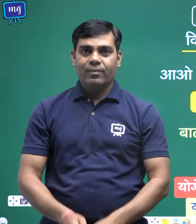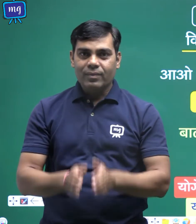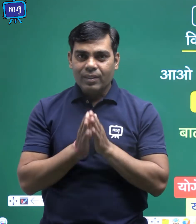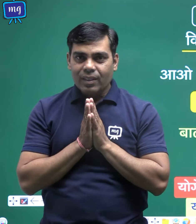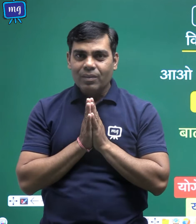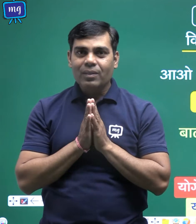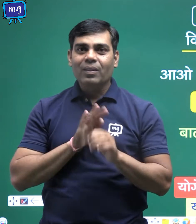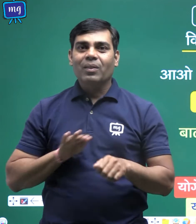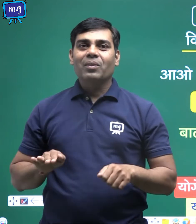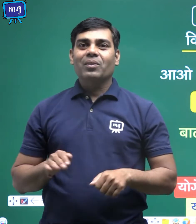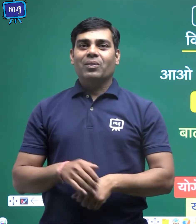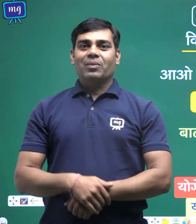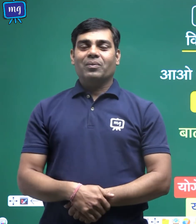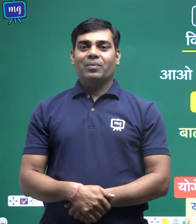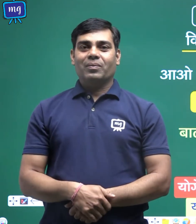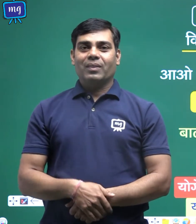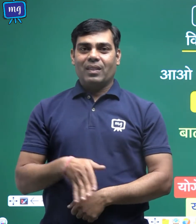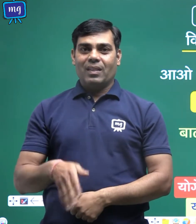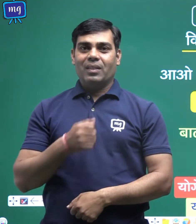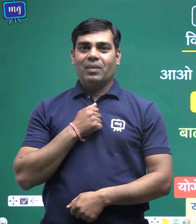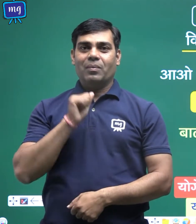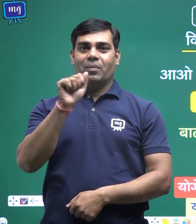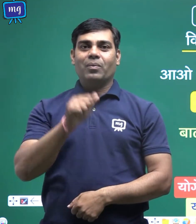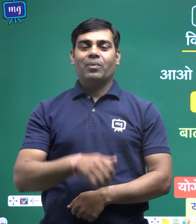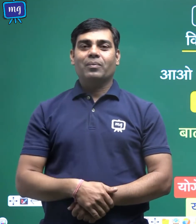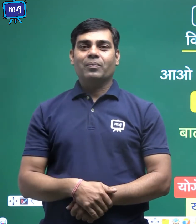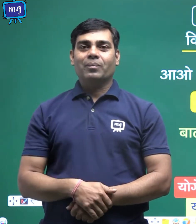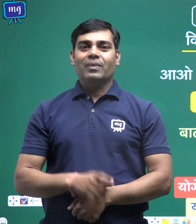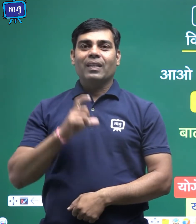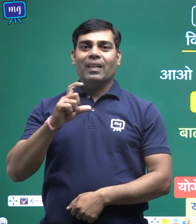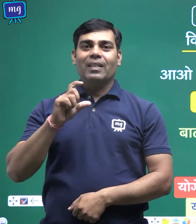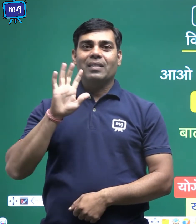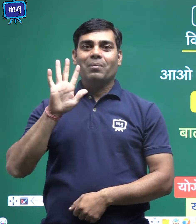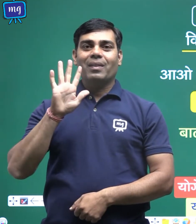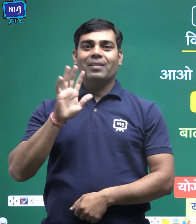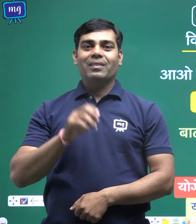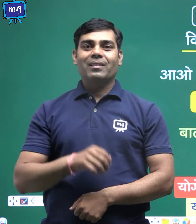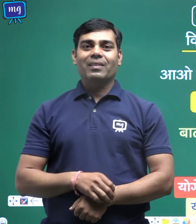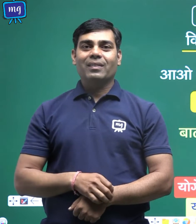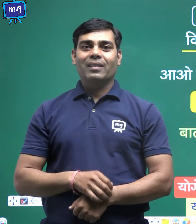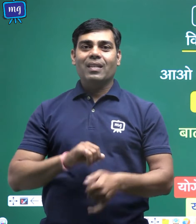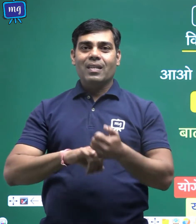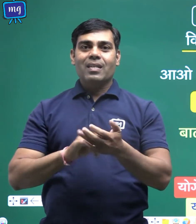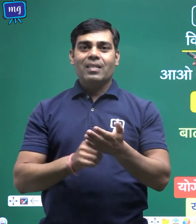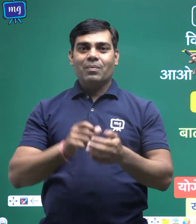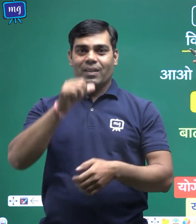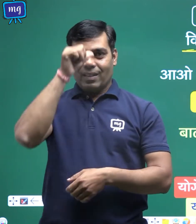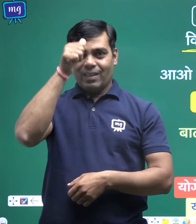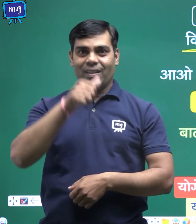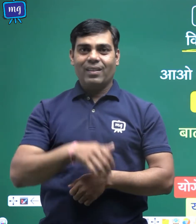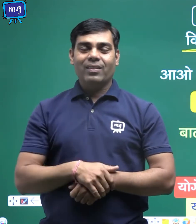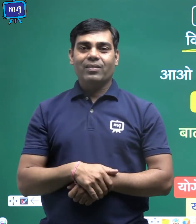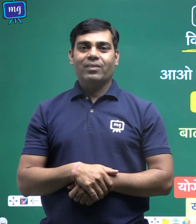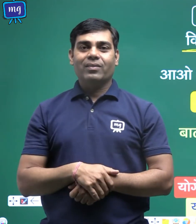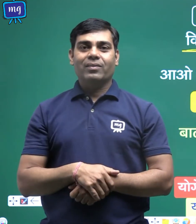नमस्ते प्यारे बच्चों। आज हम आपको कक्षा 5 विषय हिंदी